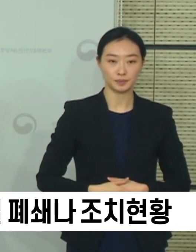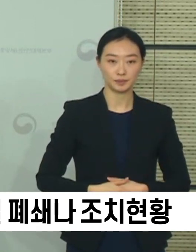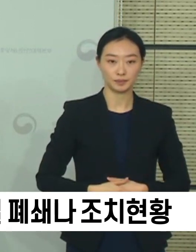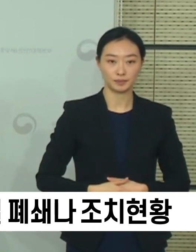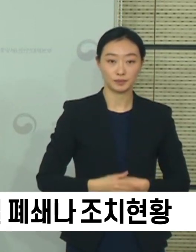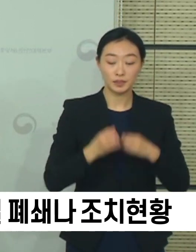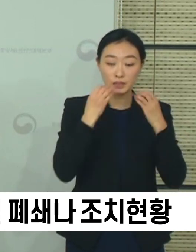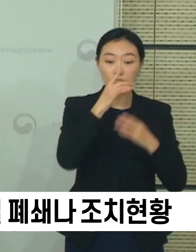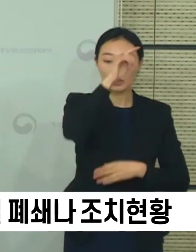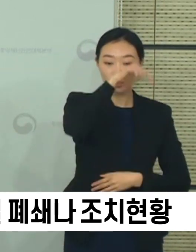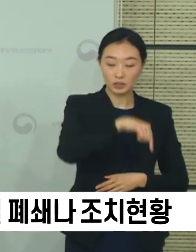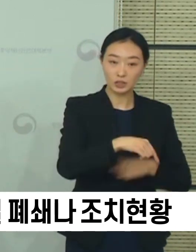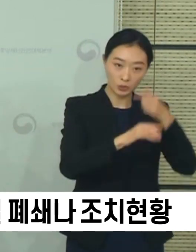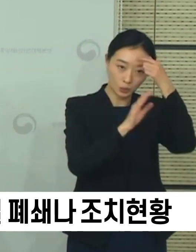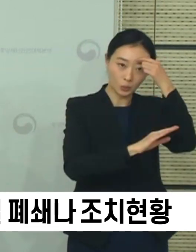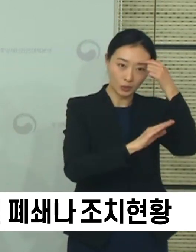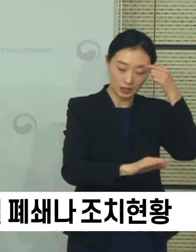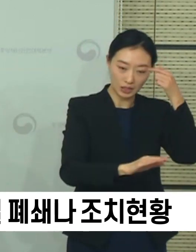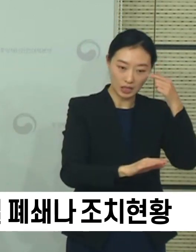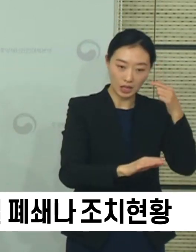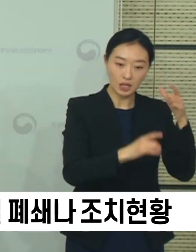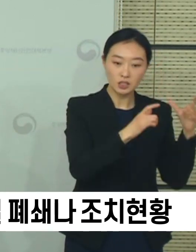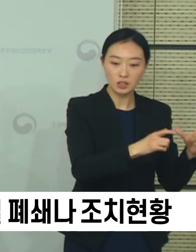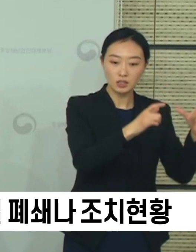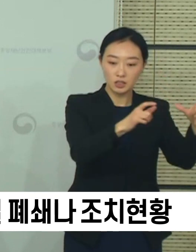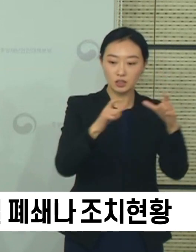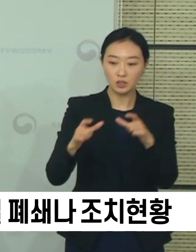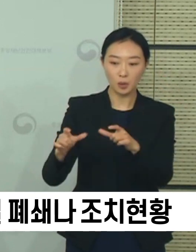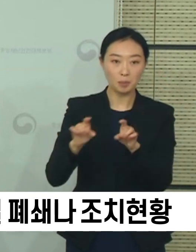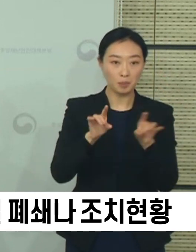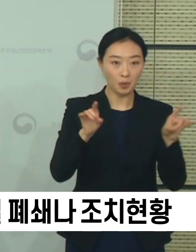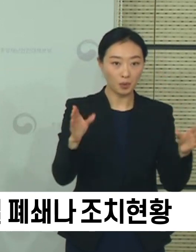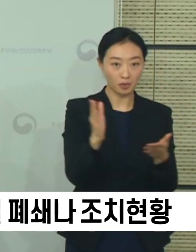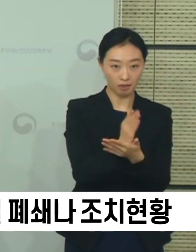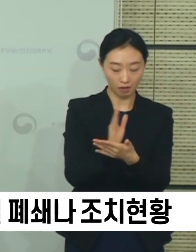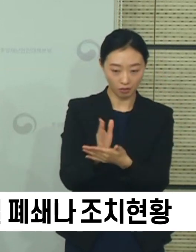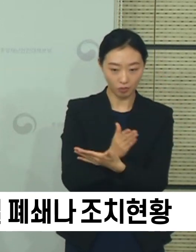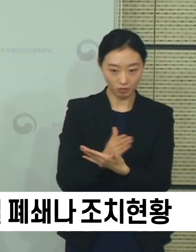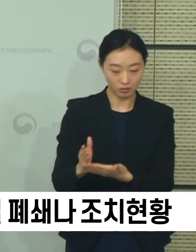이제 저희가 지역별로 지자체별로 나누어서 일단 그